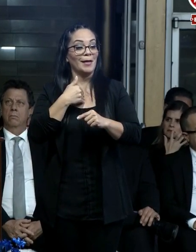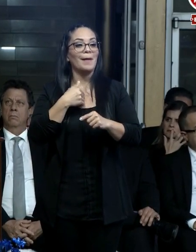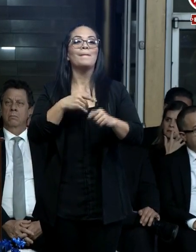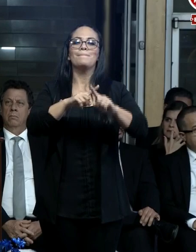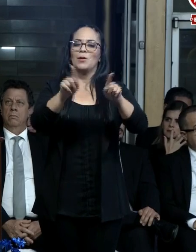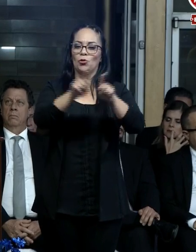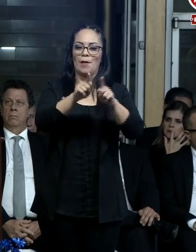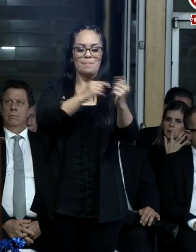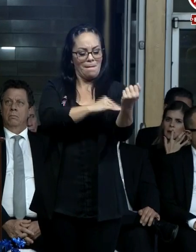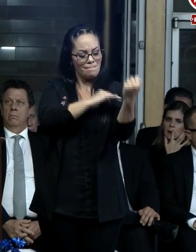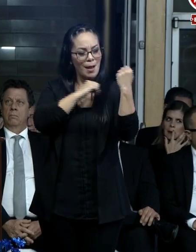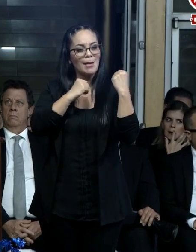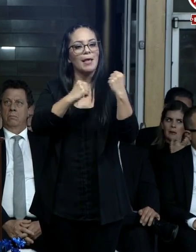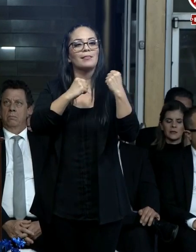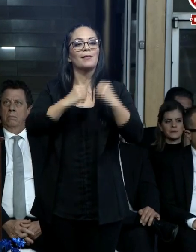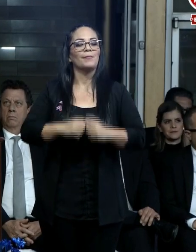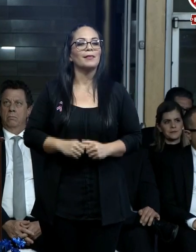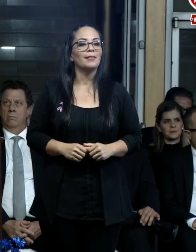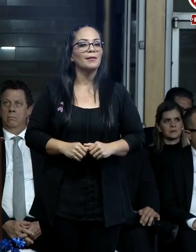valientemente.